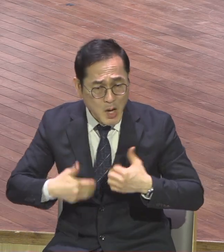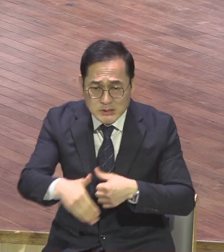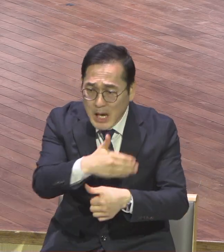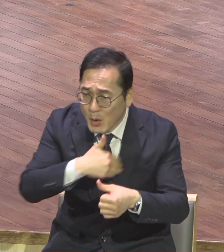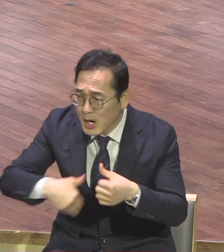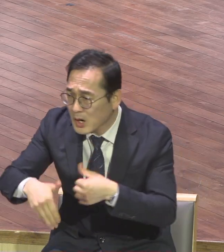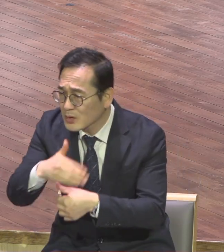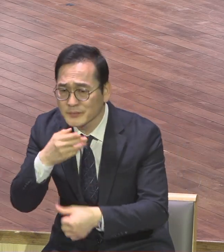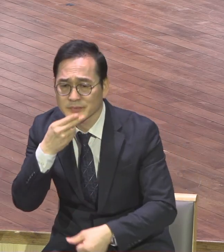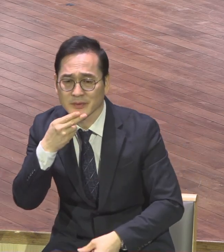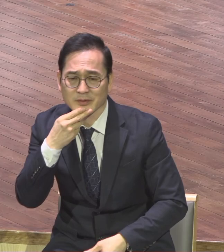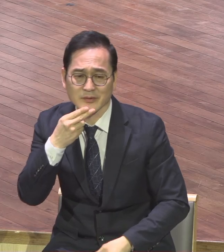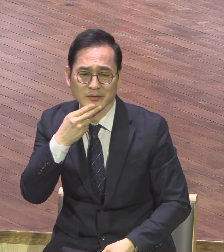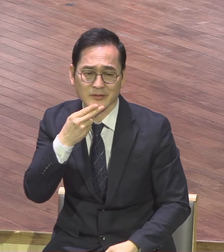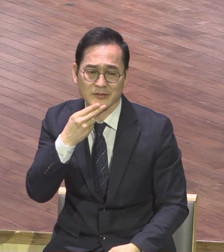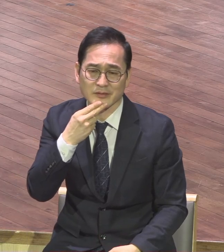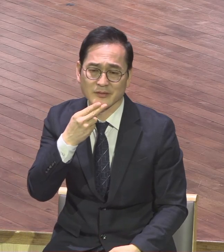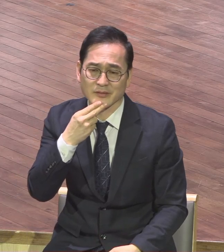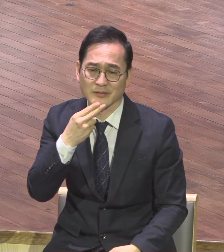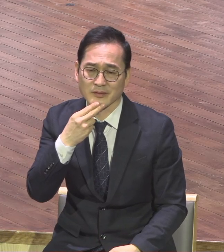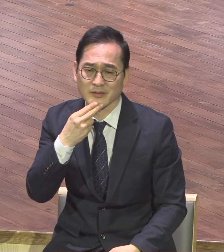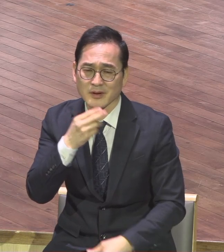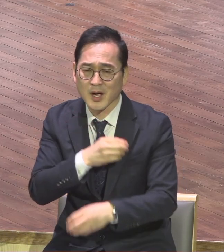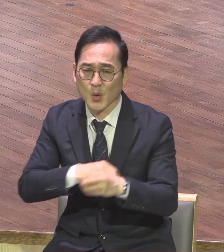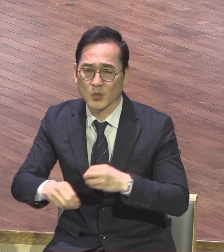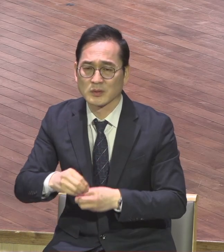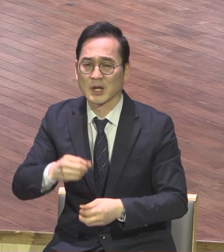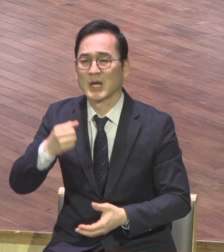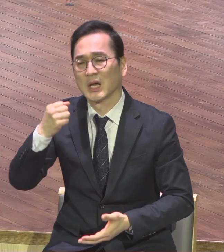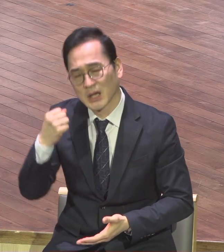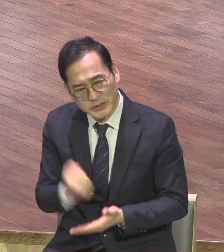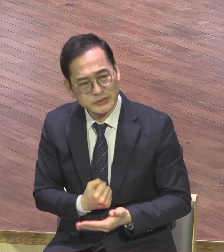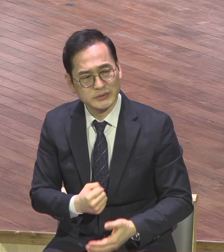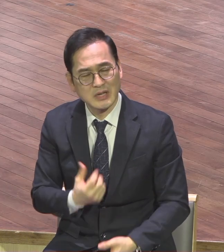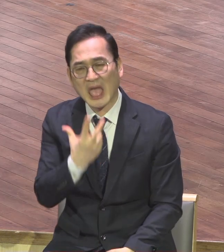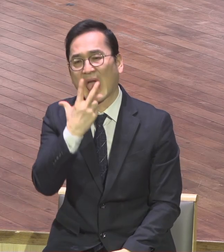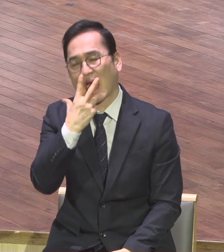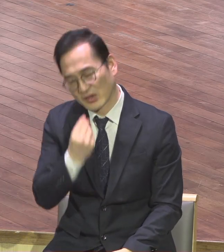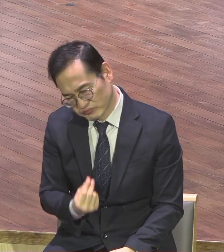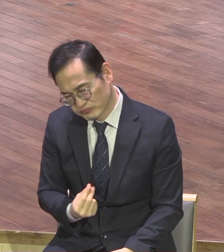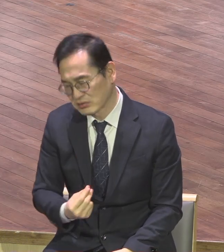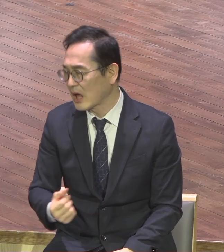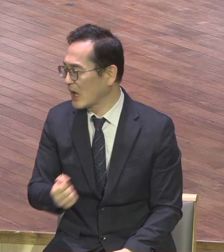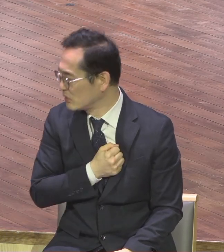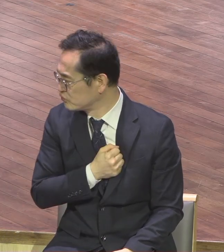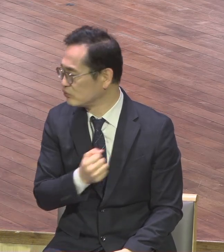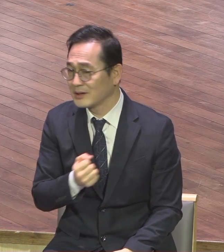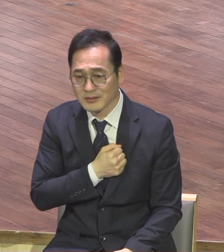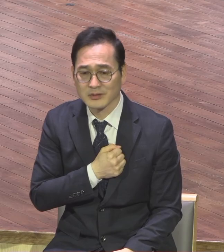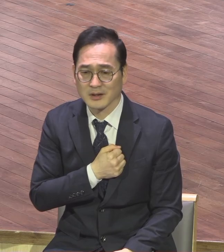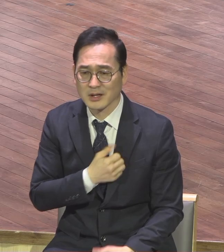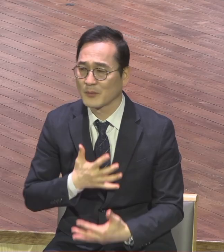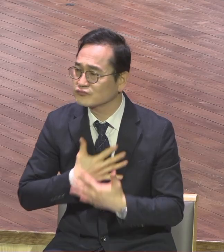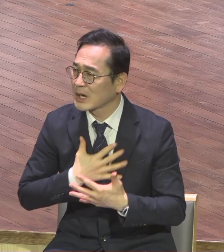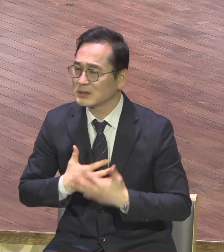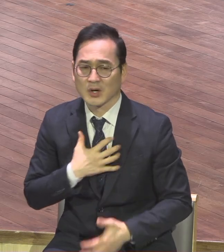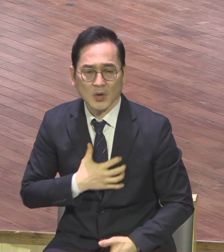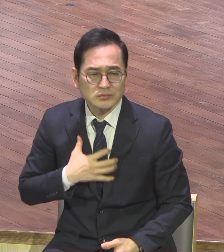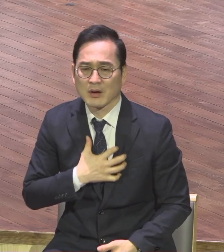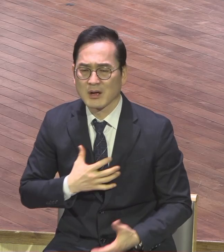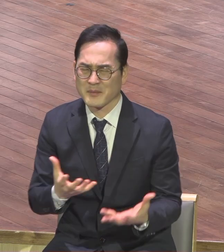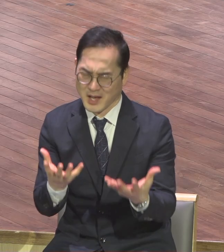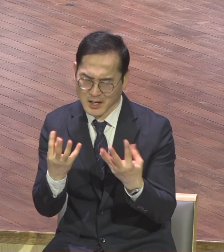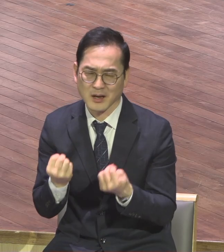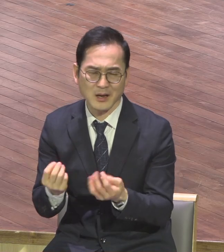기뻐할 수 있는 상황보다 한숨이 더 많은 상황이죠. 염려, 걱정, 불안이 더 많은